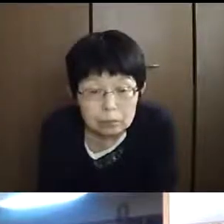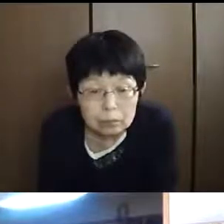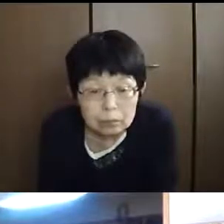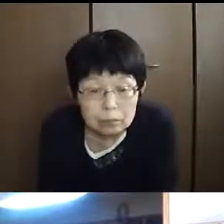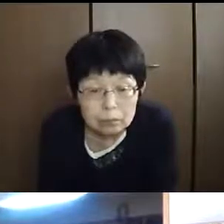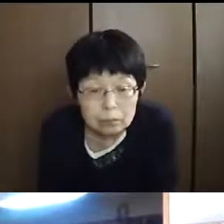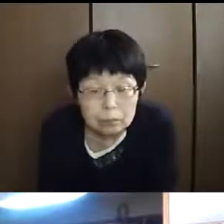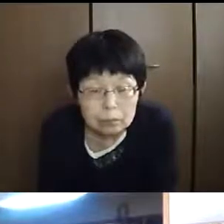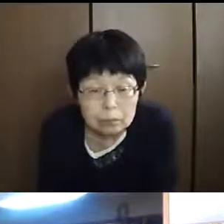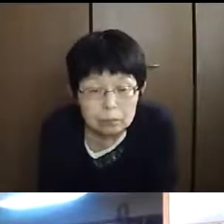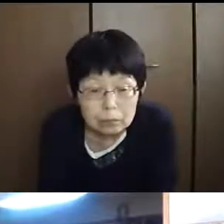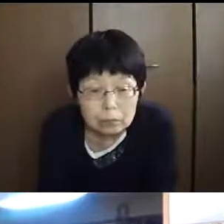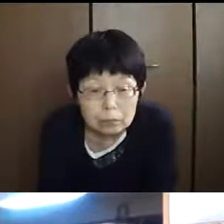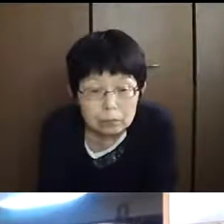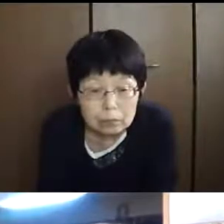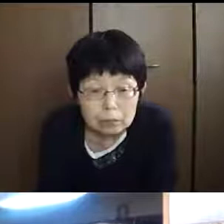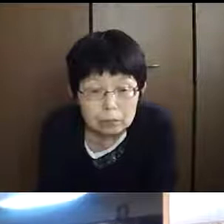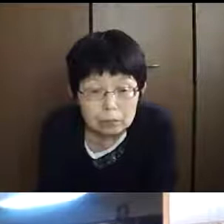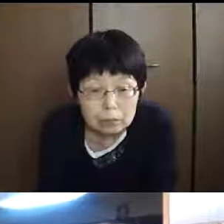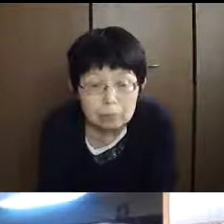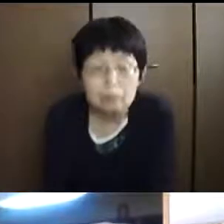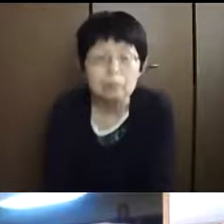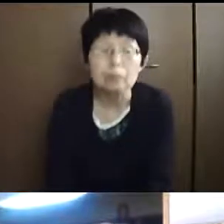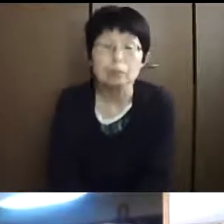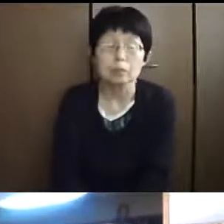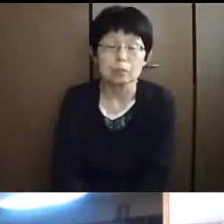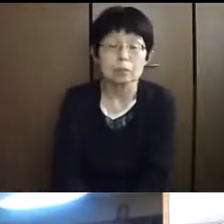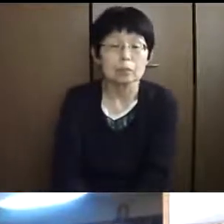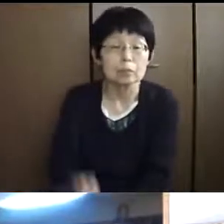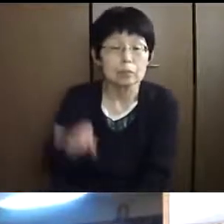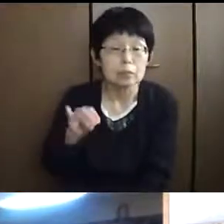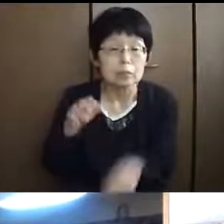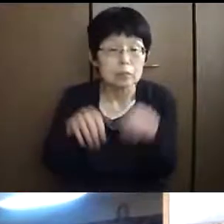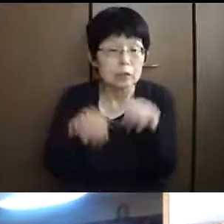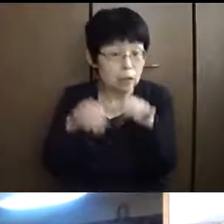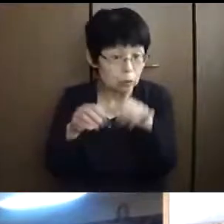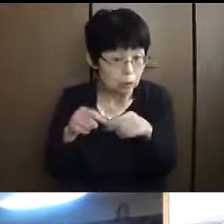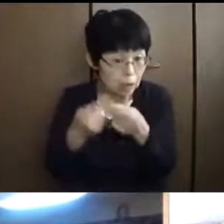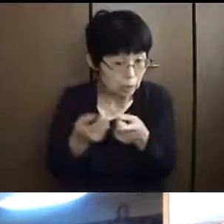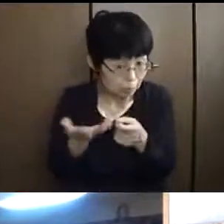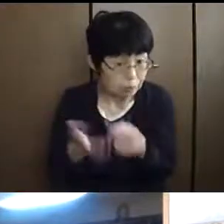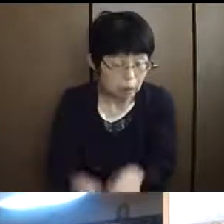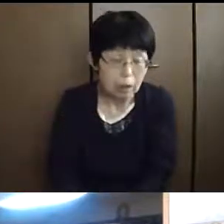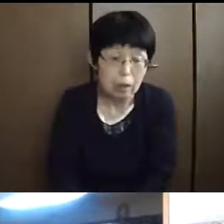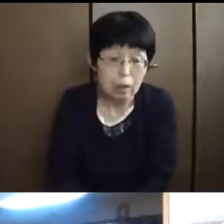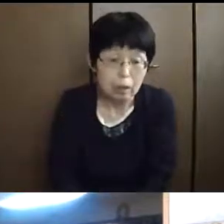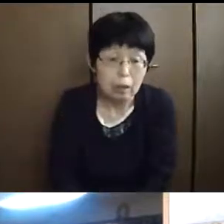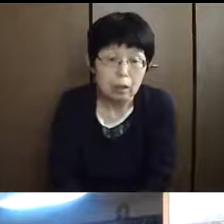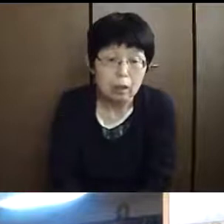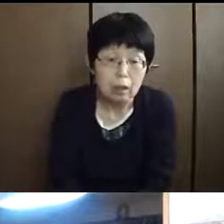以後、 チャットで書いてますか。じゃあ、内容は 読めば